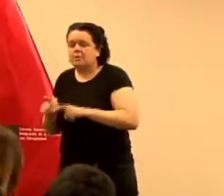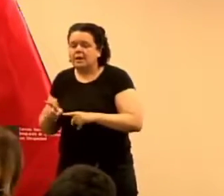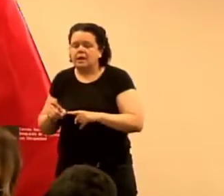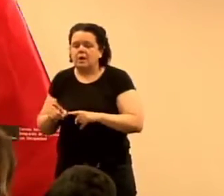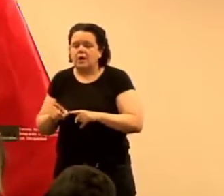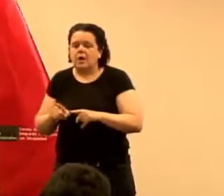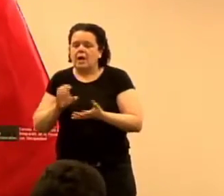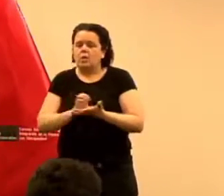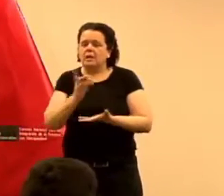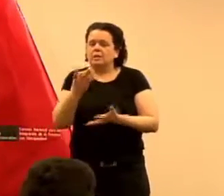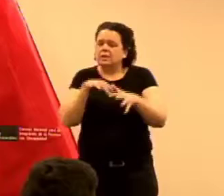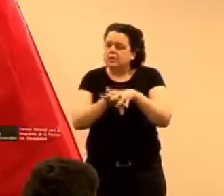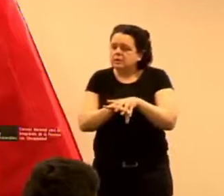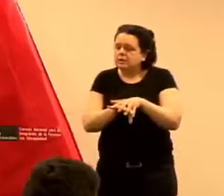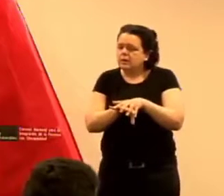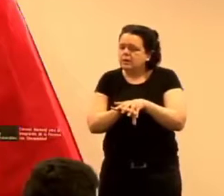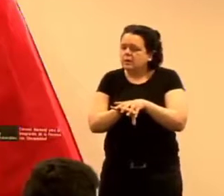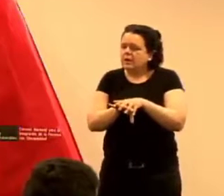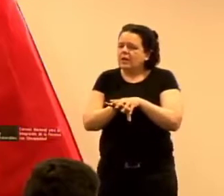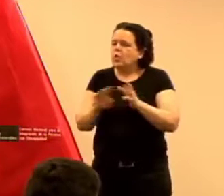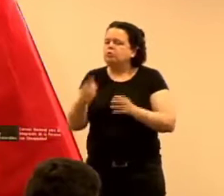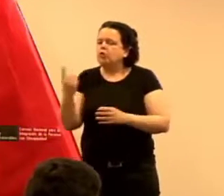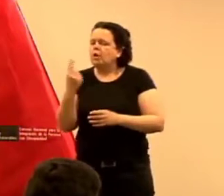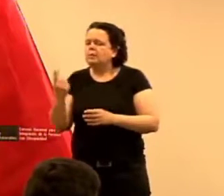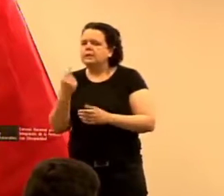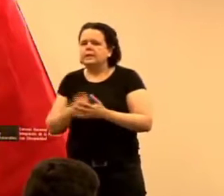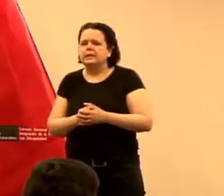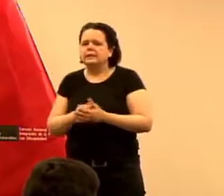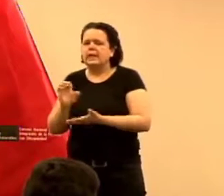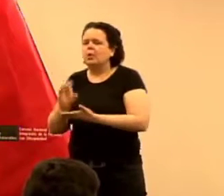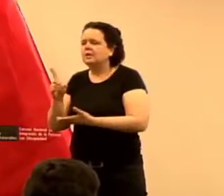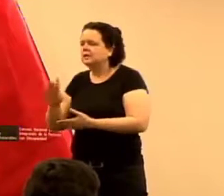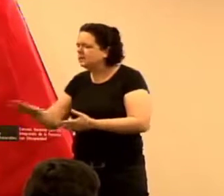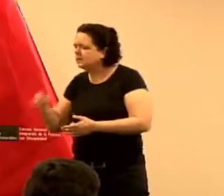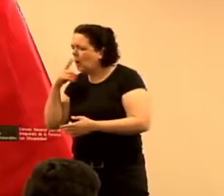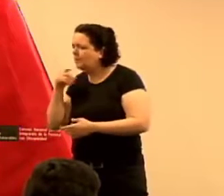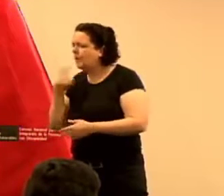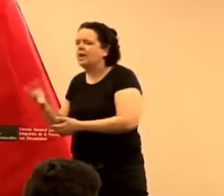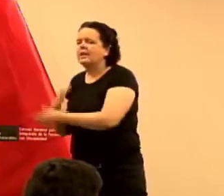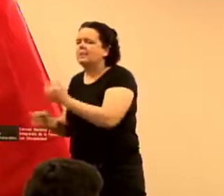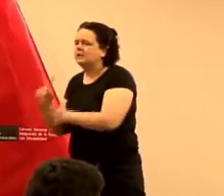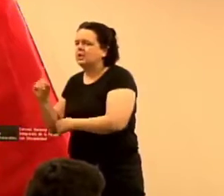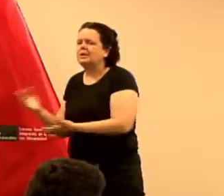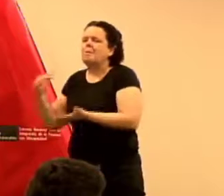el concepto de educación inclusiva es un concepto que va mucho más allá de la educación específica de niños y niñas con